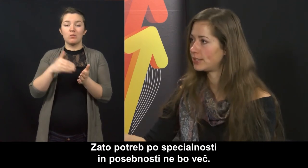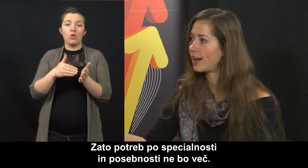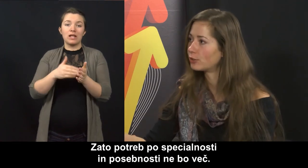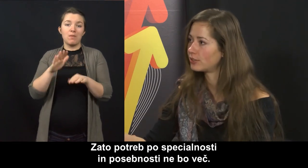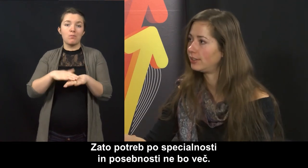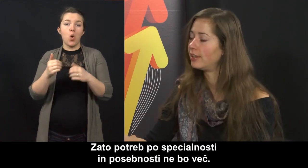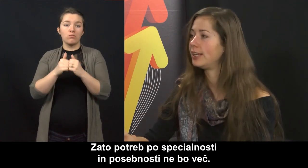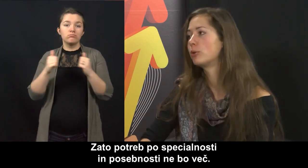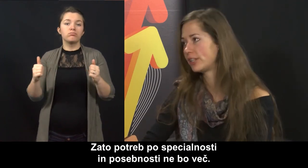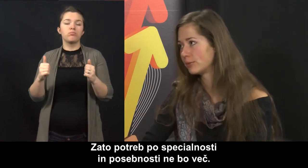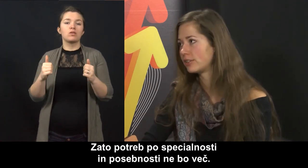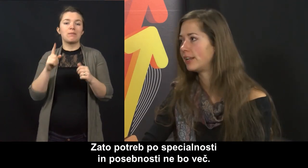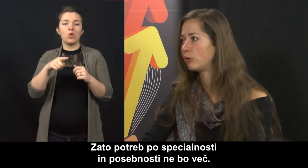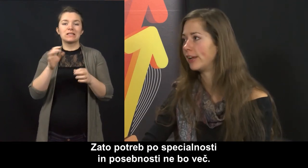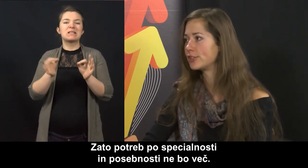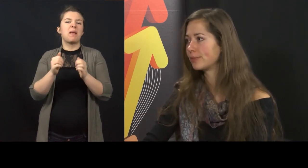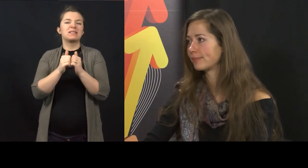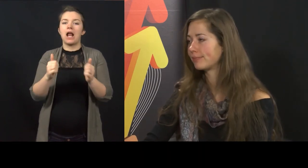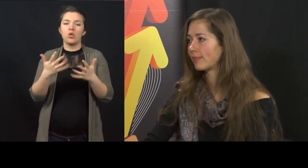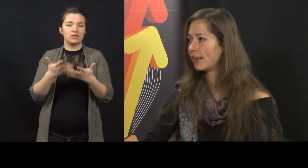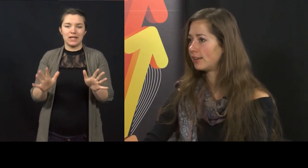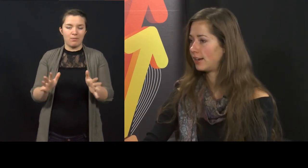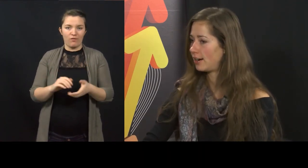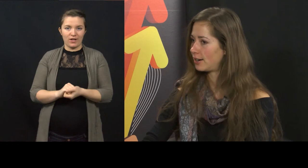po specialnosti in posebnosti ne bo več.